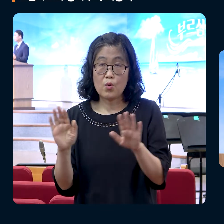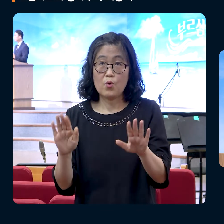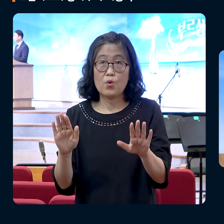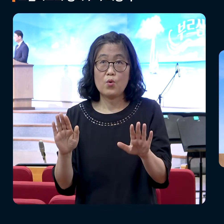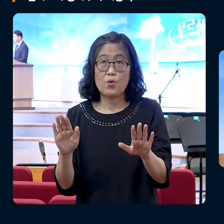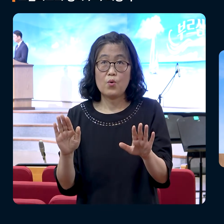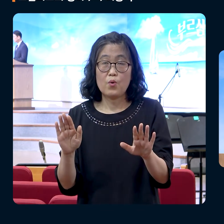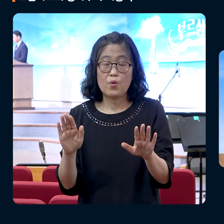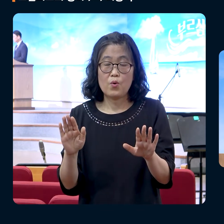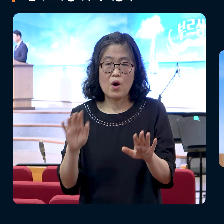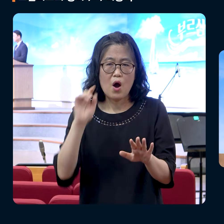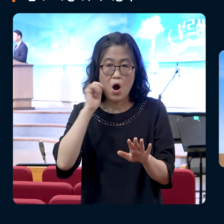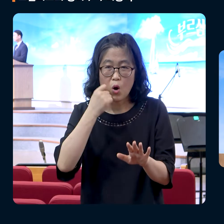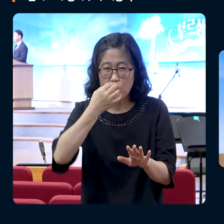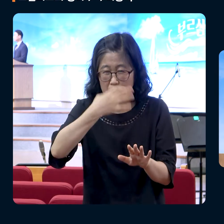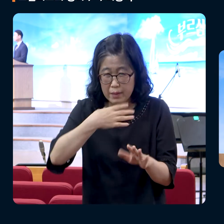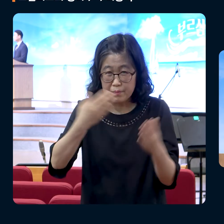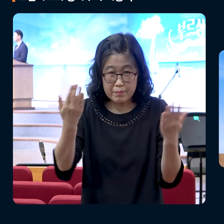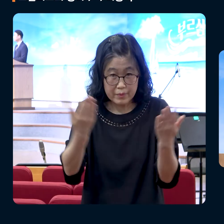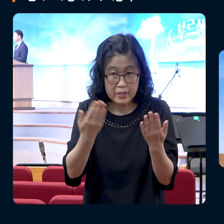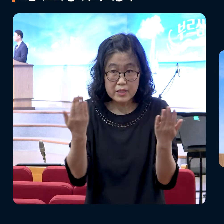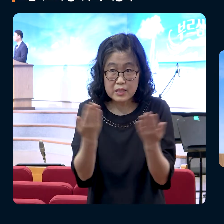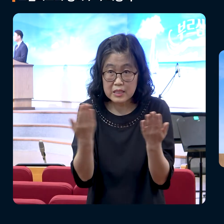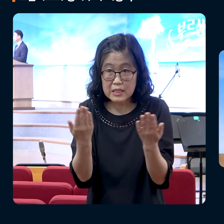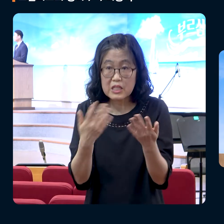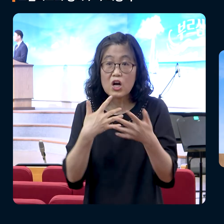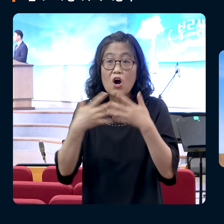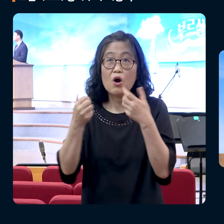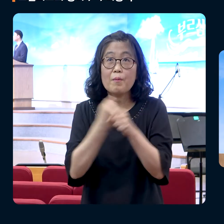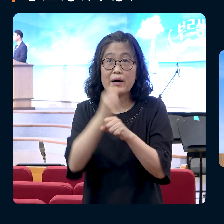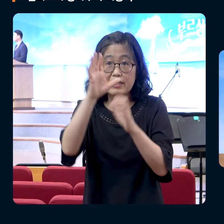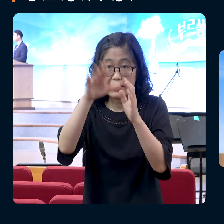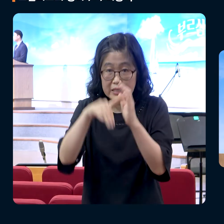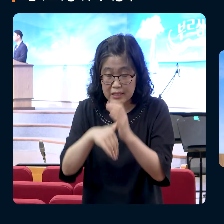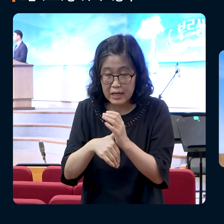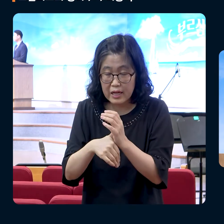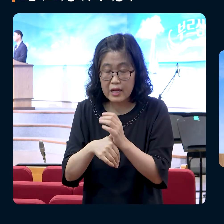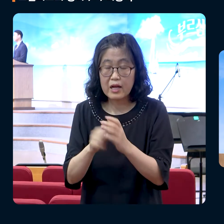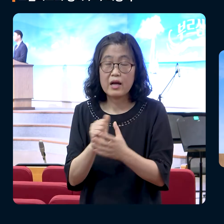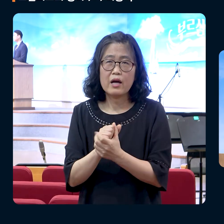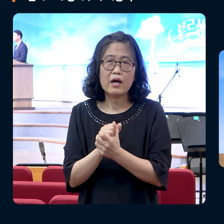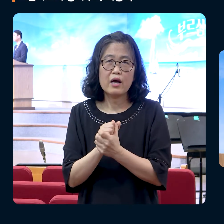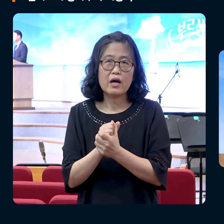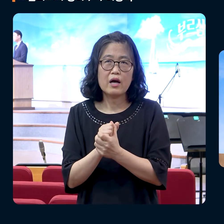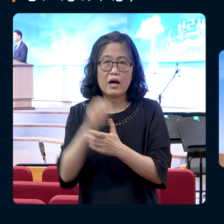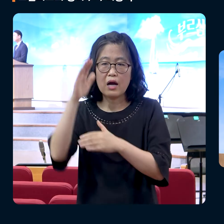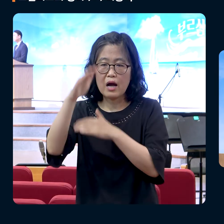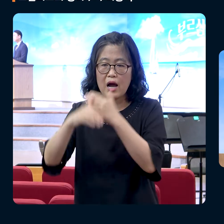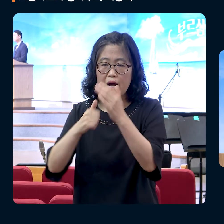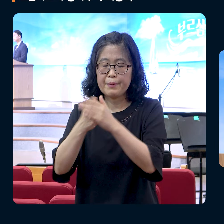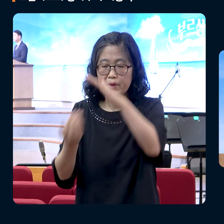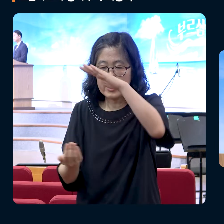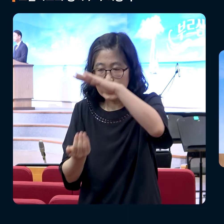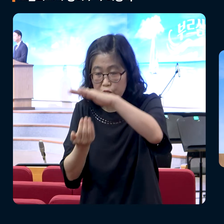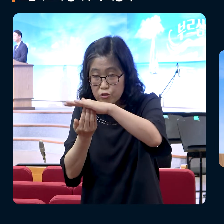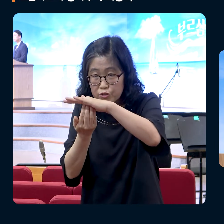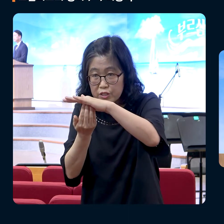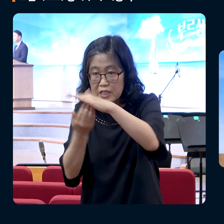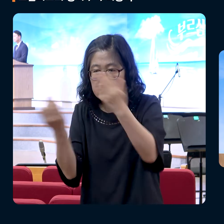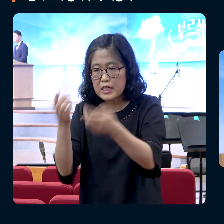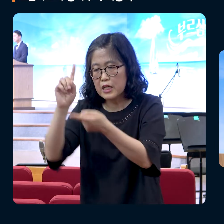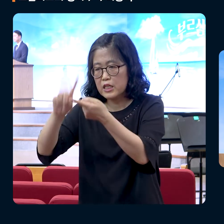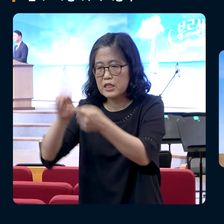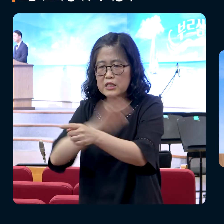일들을 경험하면서도 그 일들을 허락하신 하나님이 이유를 우리는 잘 알지 못합니다. 그래서 어떻게